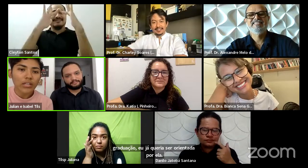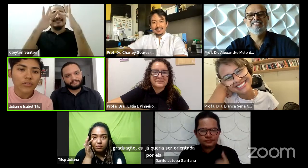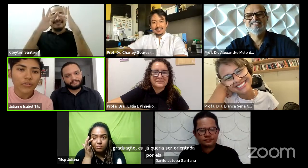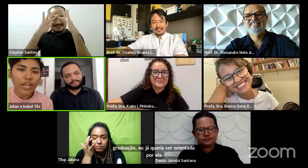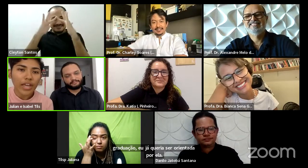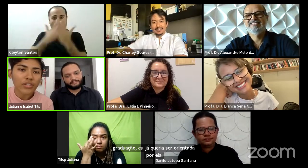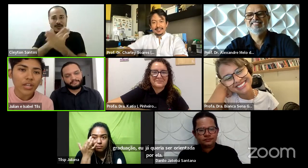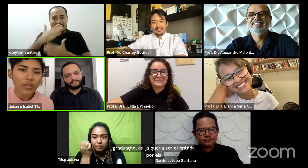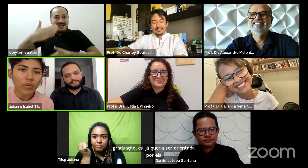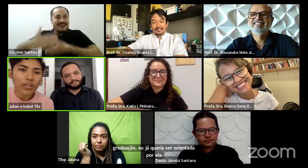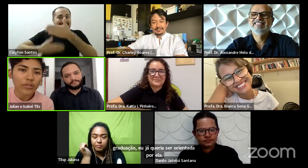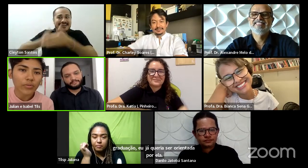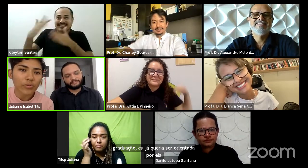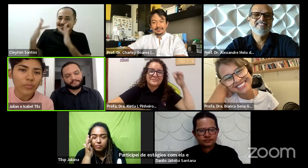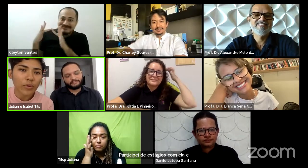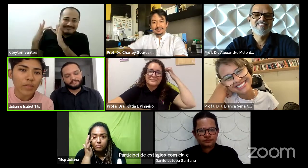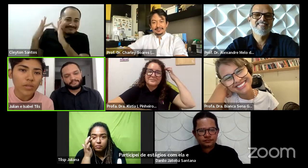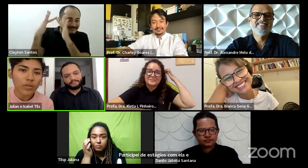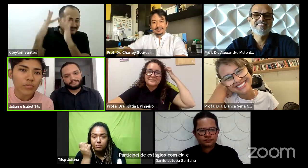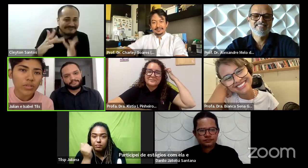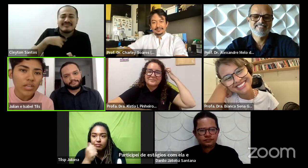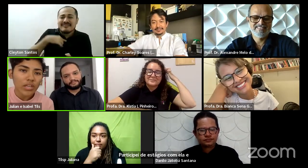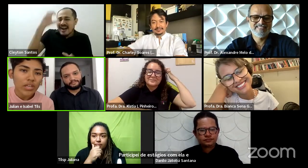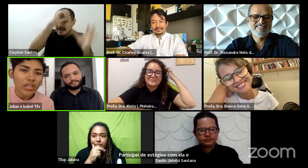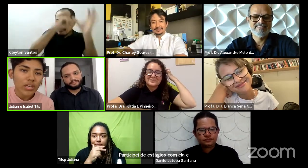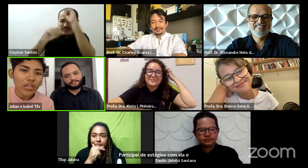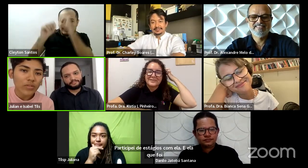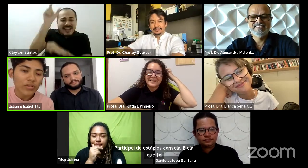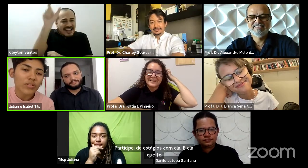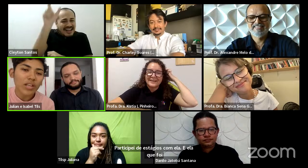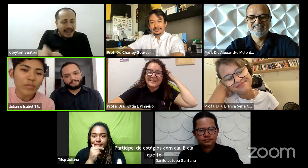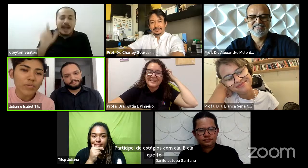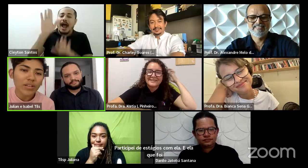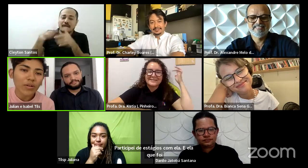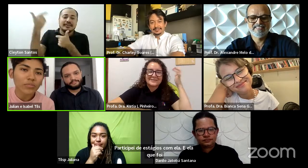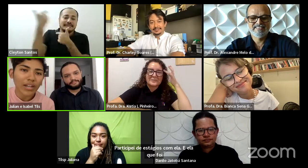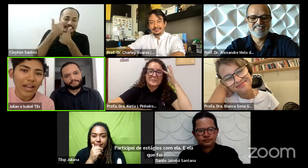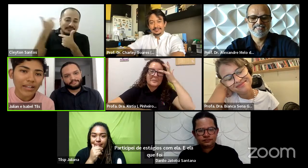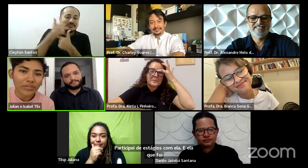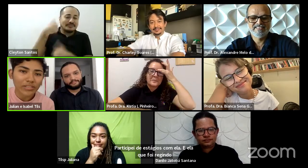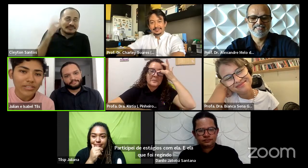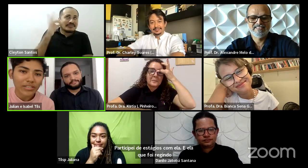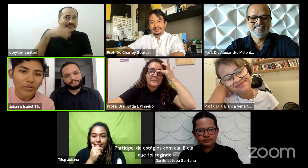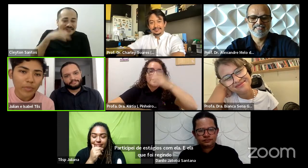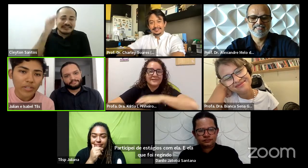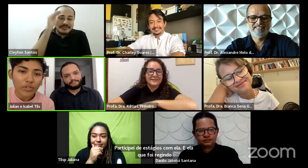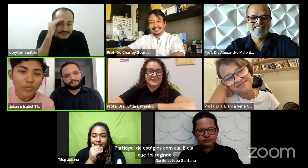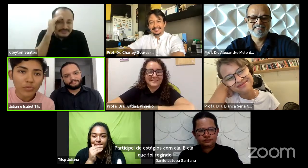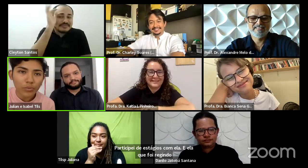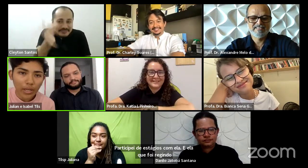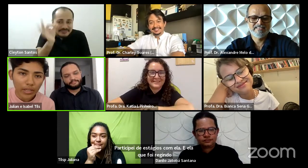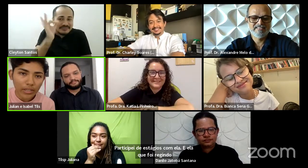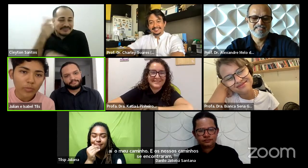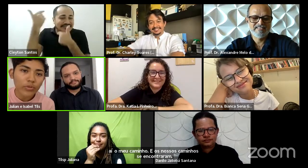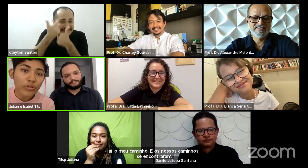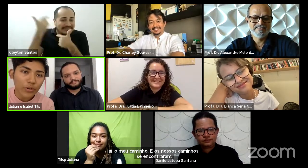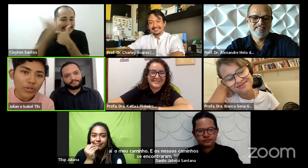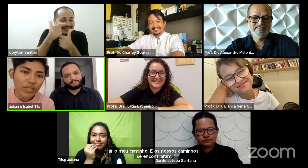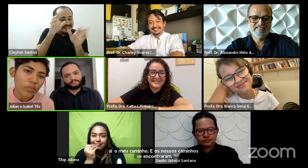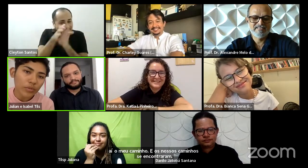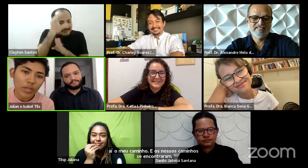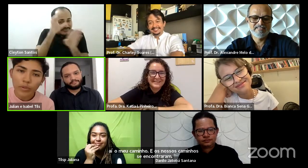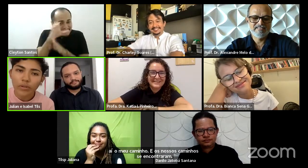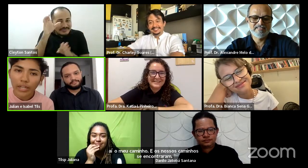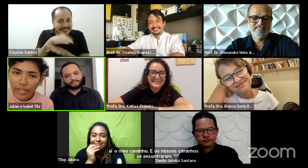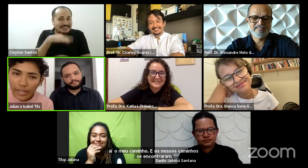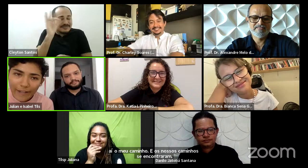ela que foi regendo aí o meu caminho, e os nossos caminhos se encontraram. Eu aprendi muito com ela puxou,